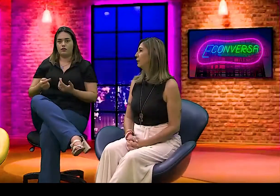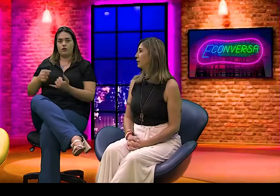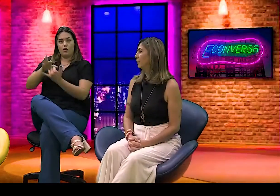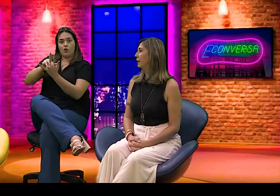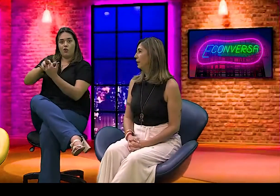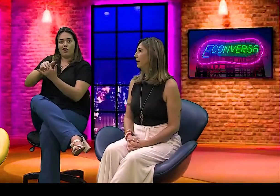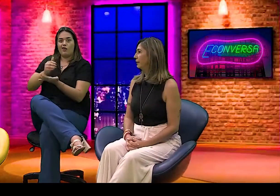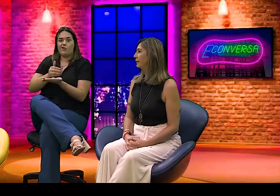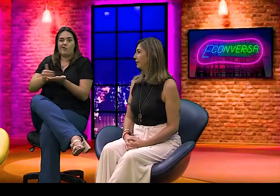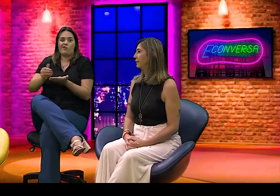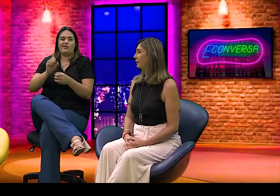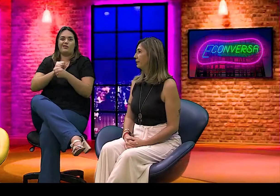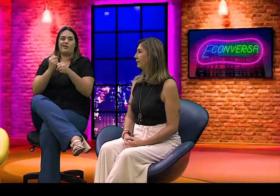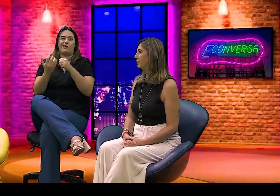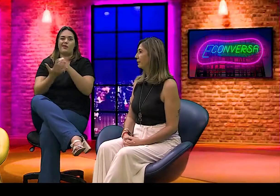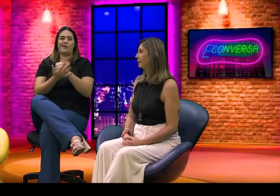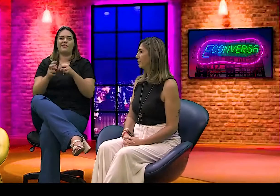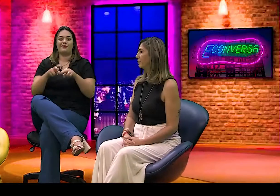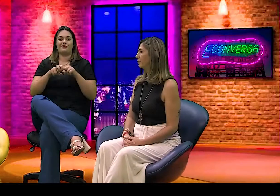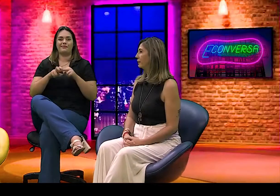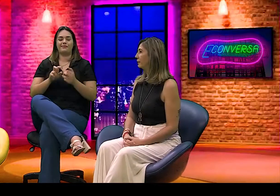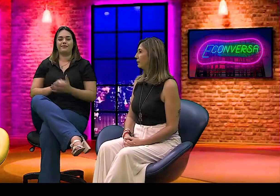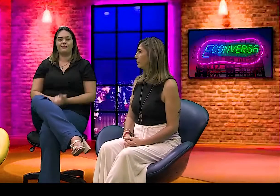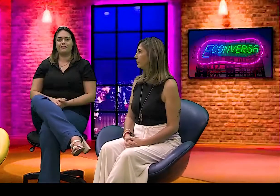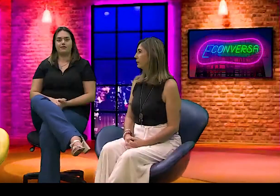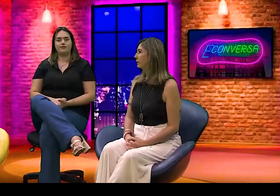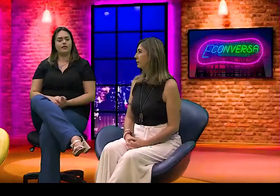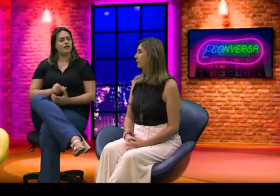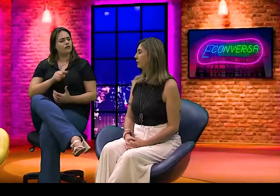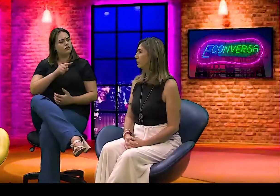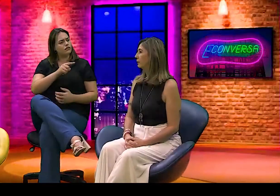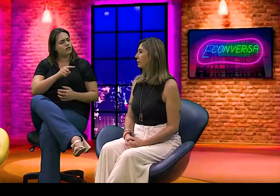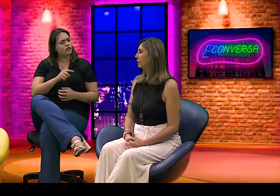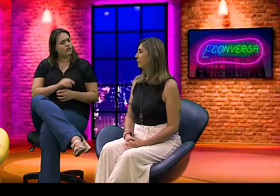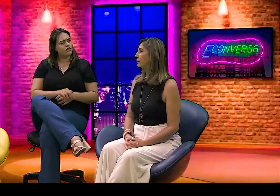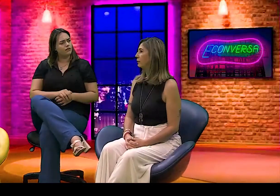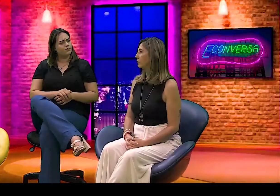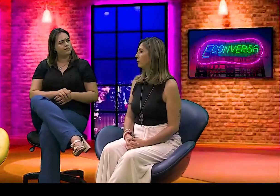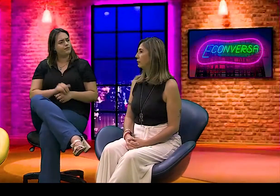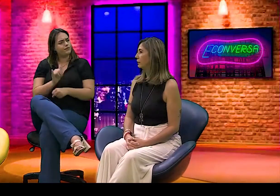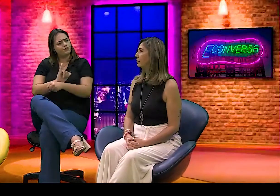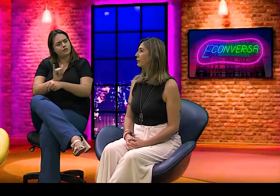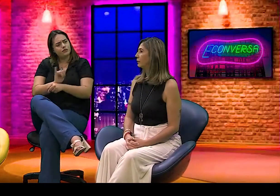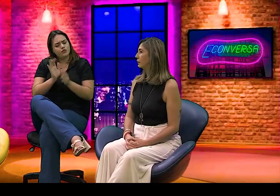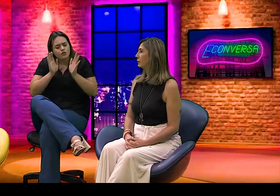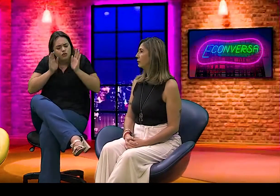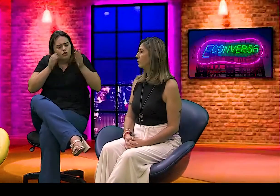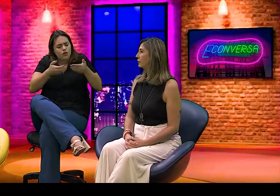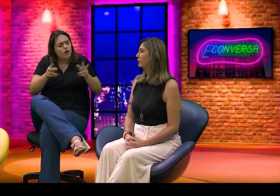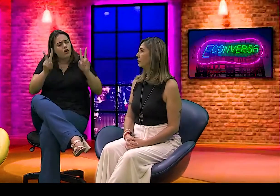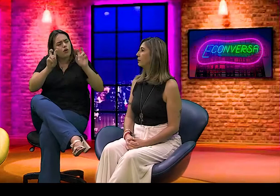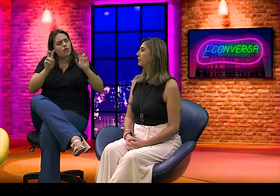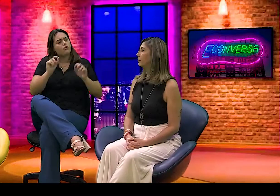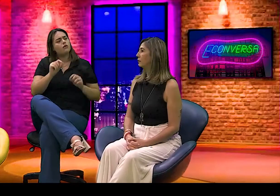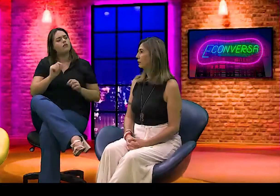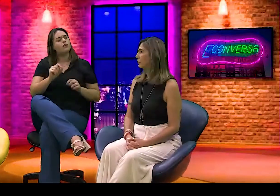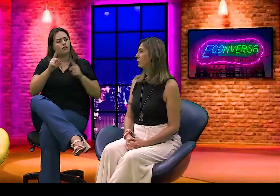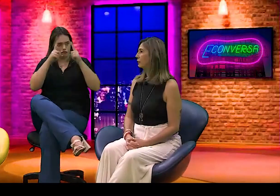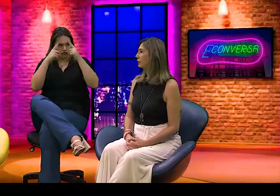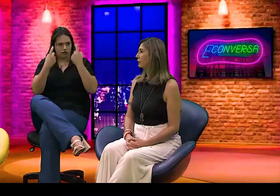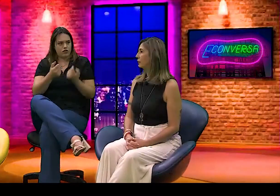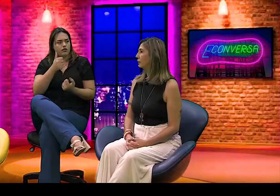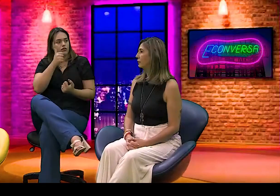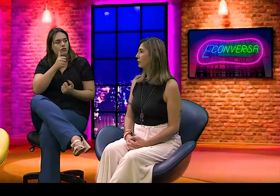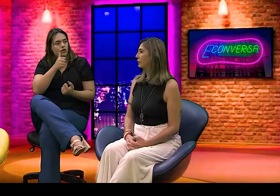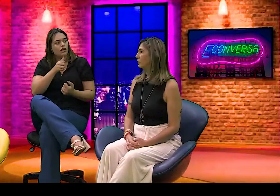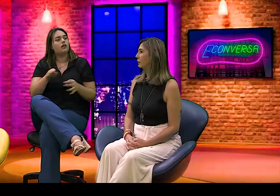agora, durante a pandemia. E você no canal está focando esses temas que a gente comentou, violência contra a mulher e